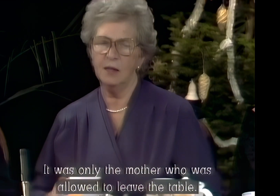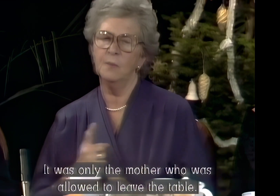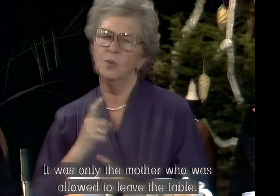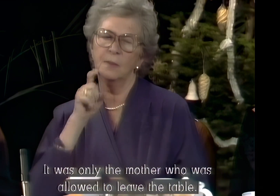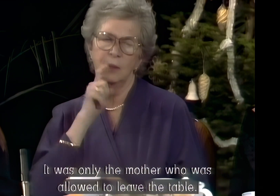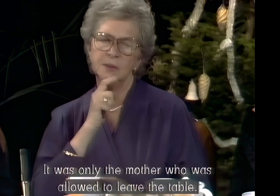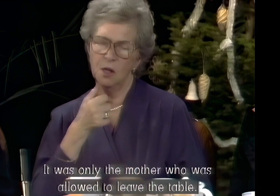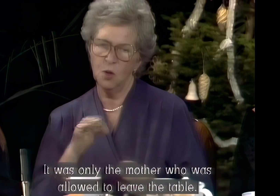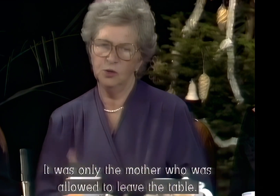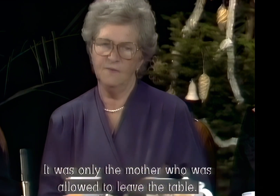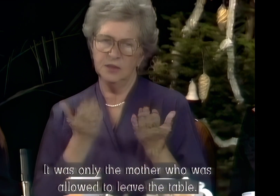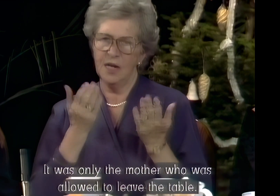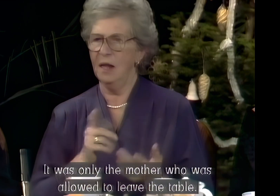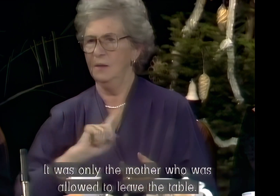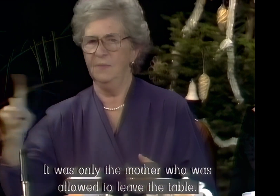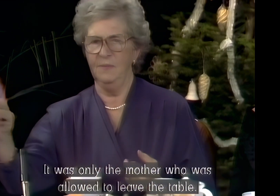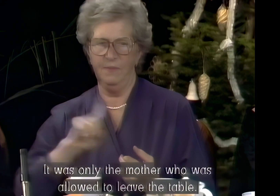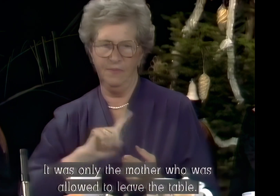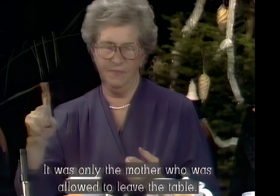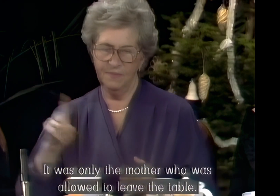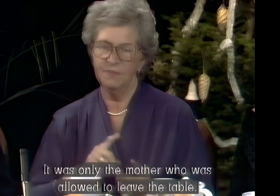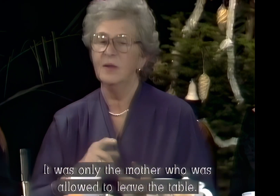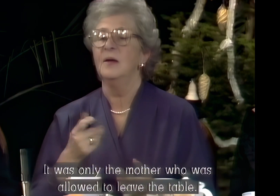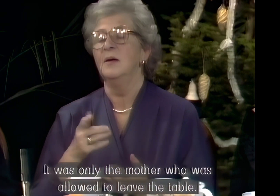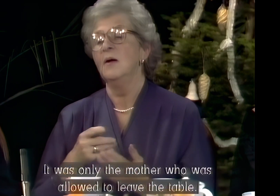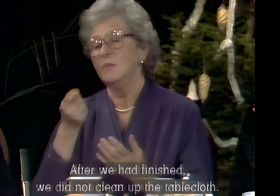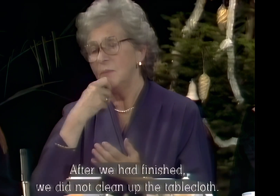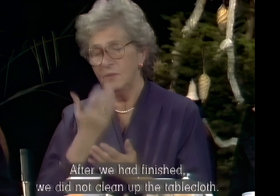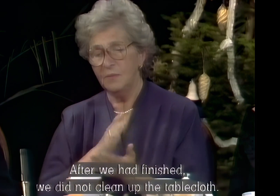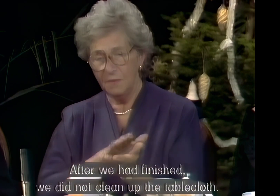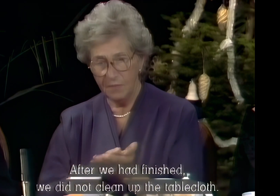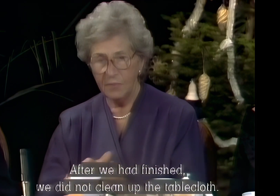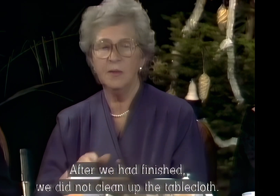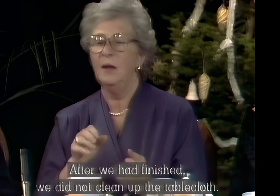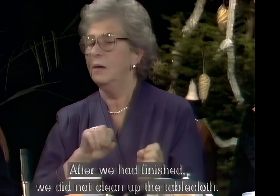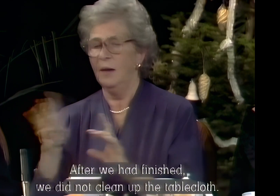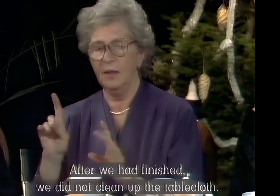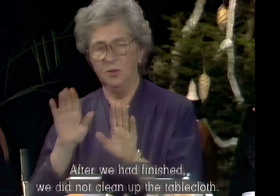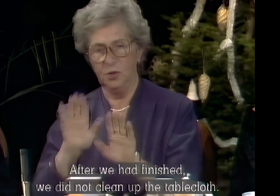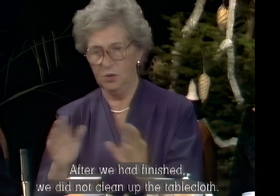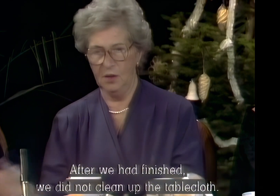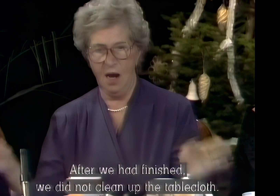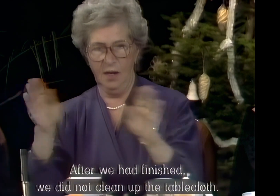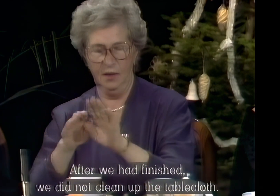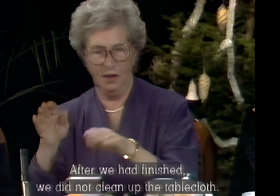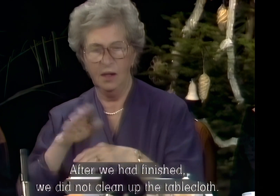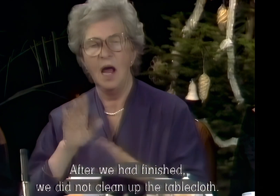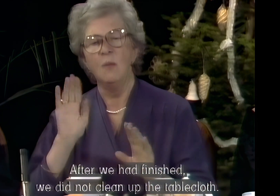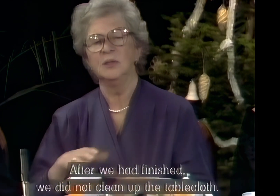večeři seděli všichni u stolu a jen maminka mohla vstávat. Když jsme dojedli, drobky zůstaly na